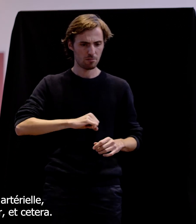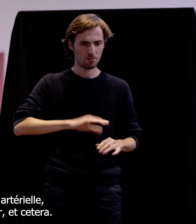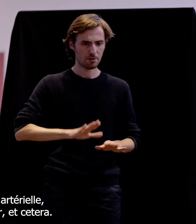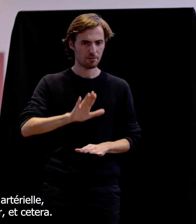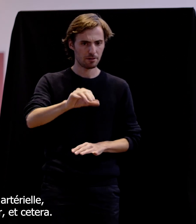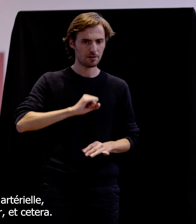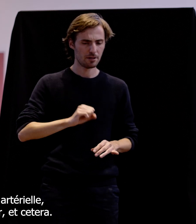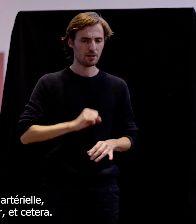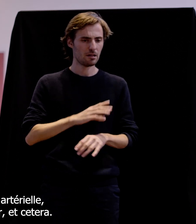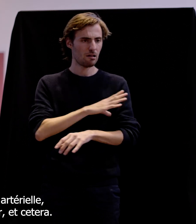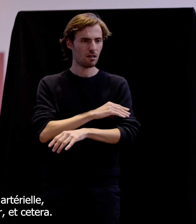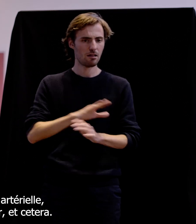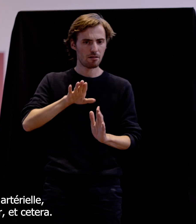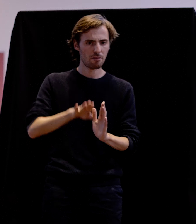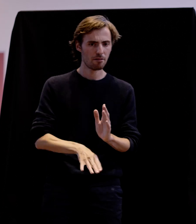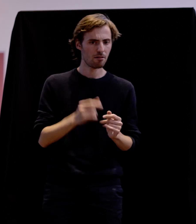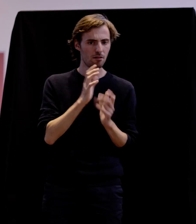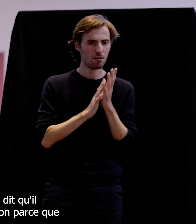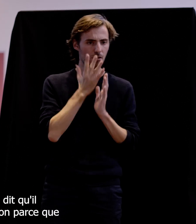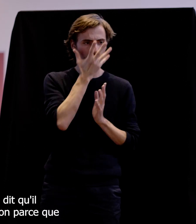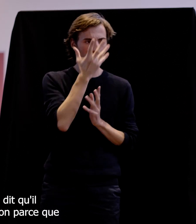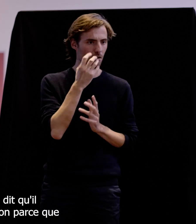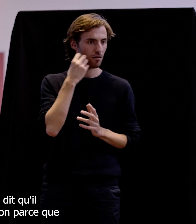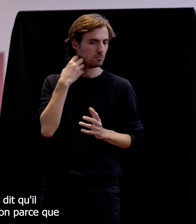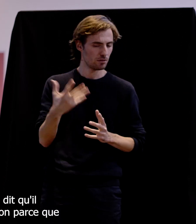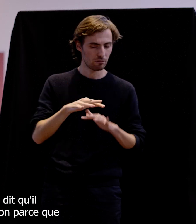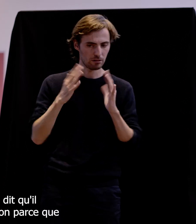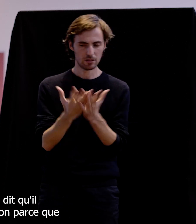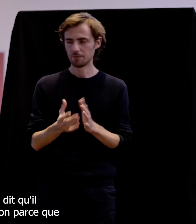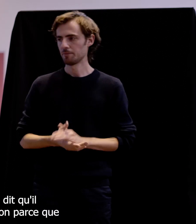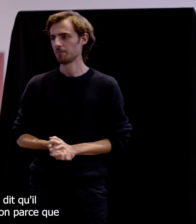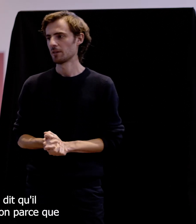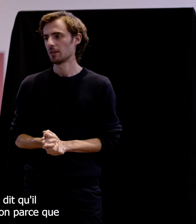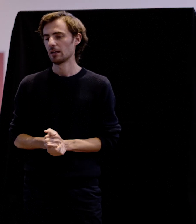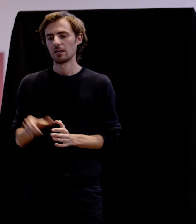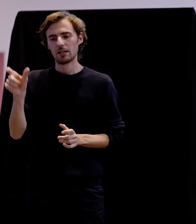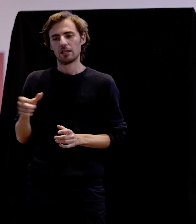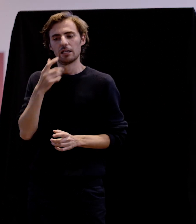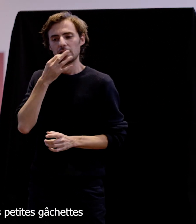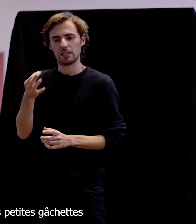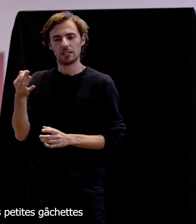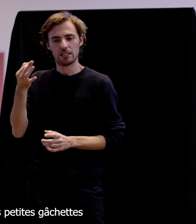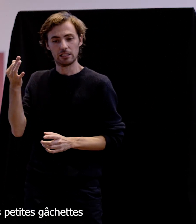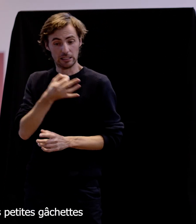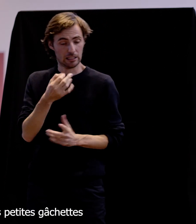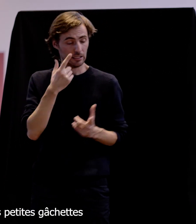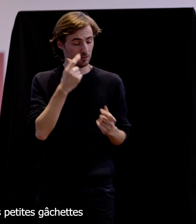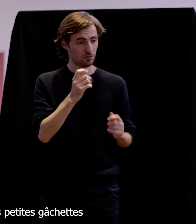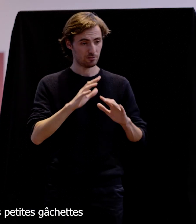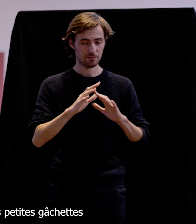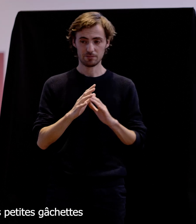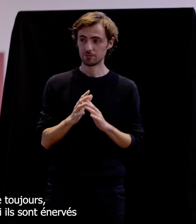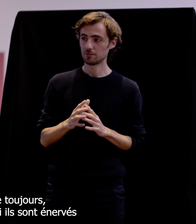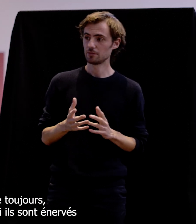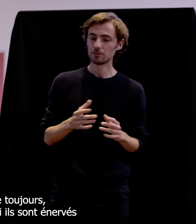de la tension artérielle, accès de pâleur, etc. Et donc, elle dit qu'il faut faire attention parce que ça peut être parmi les